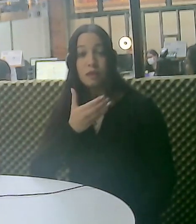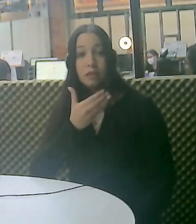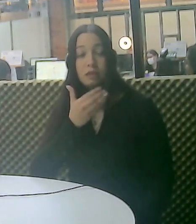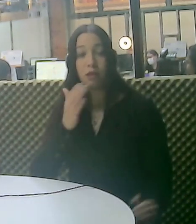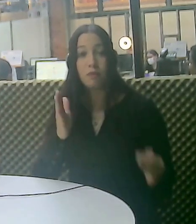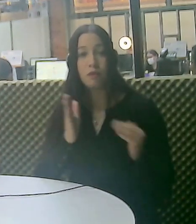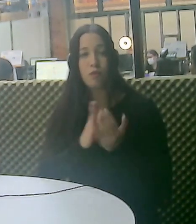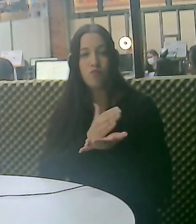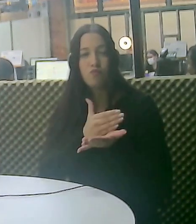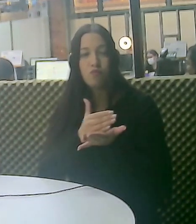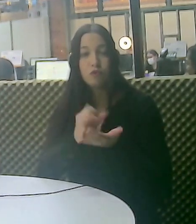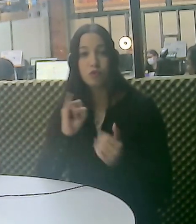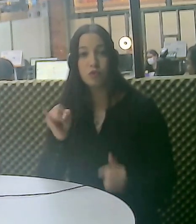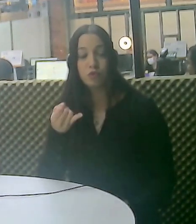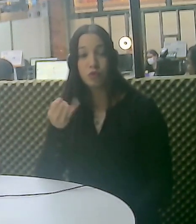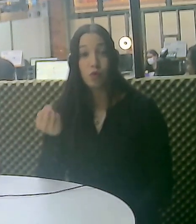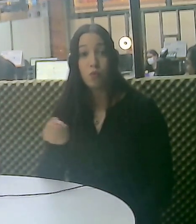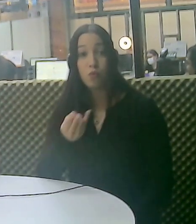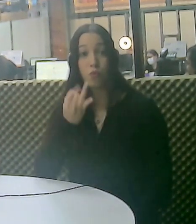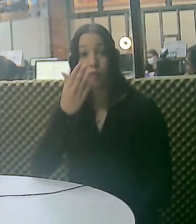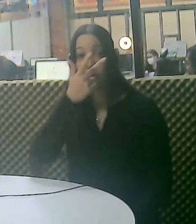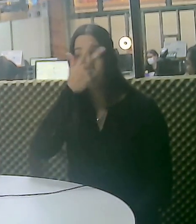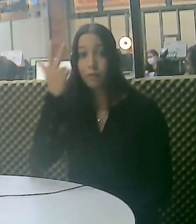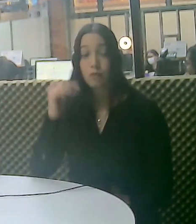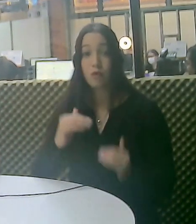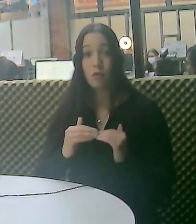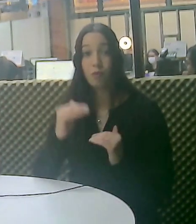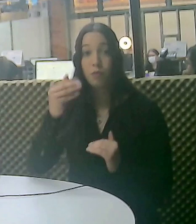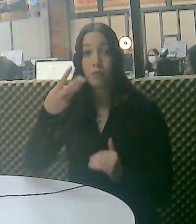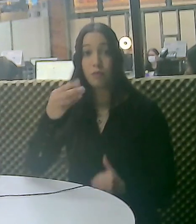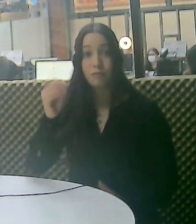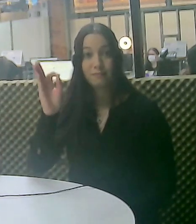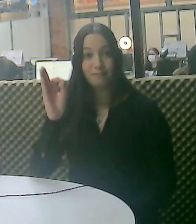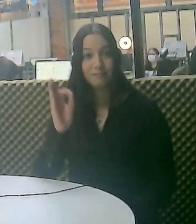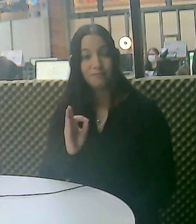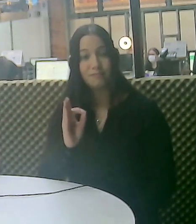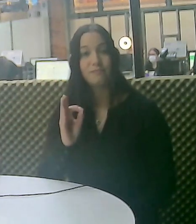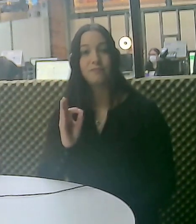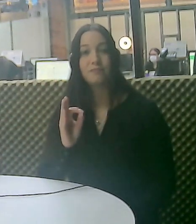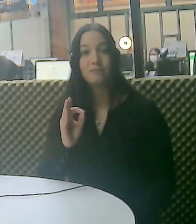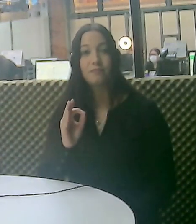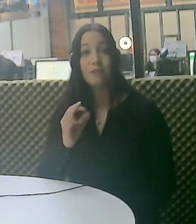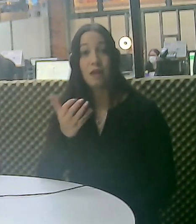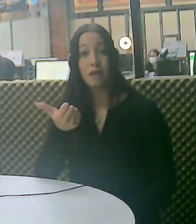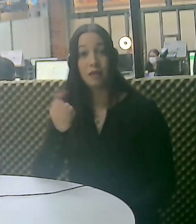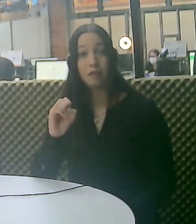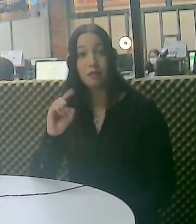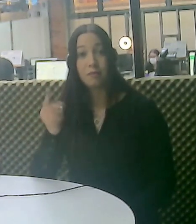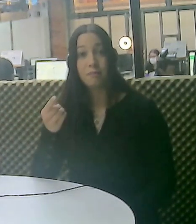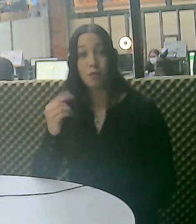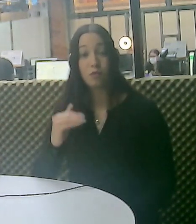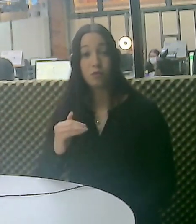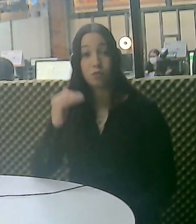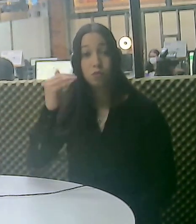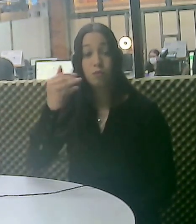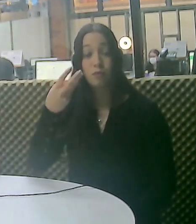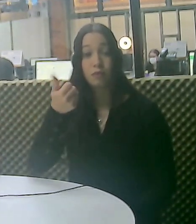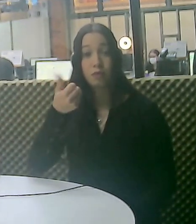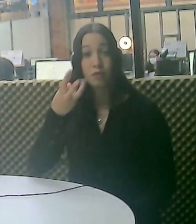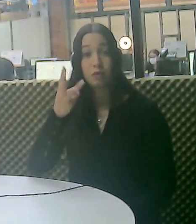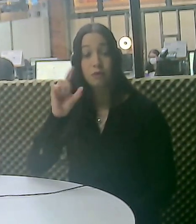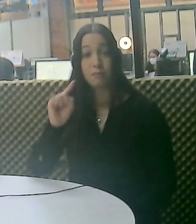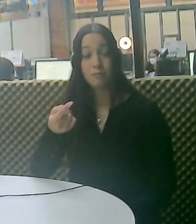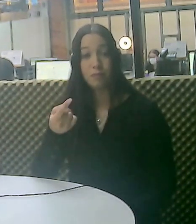por exemplo, o número de frequentadores cresceu cerca de 30%, ao passar de 10 mil para 13 mil de